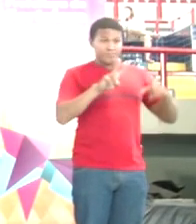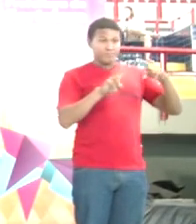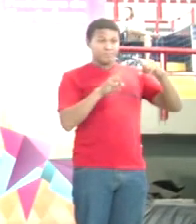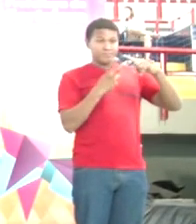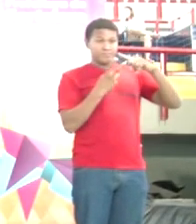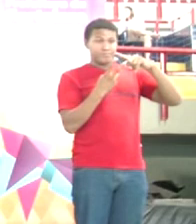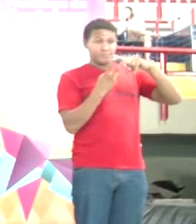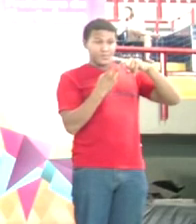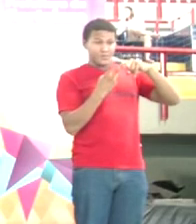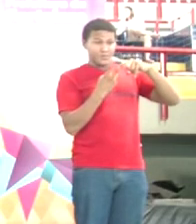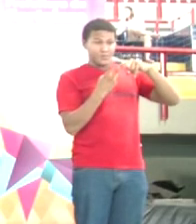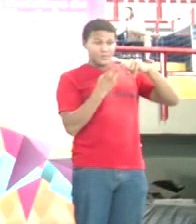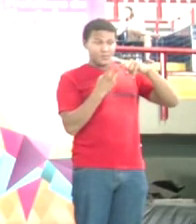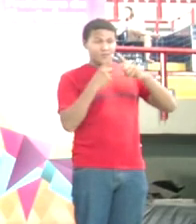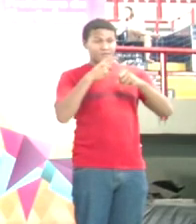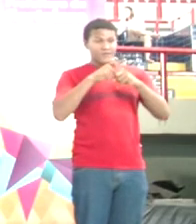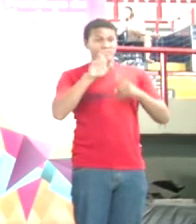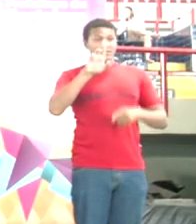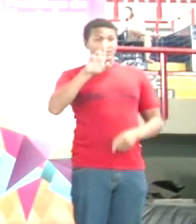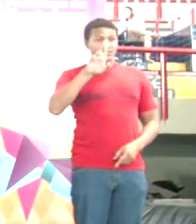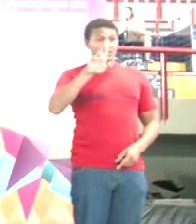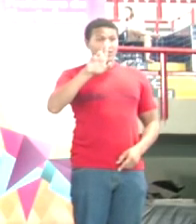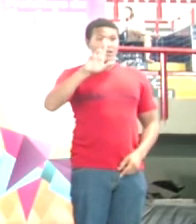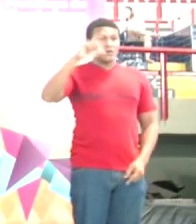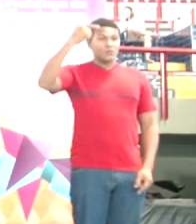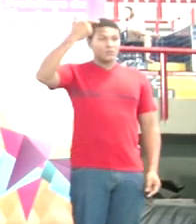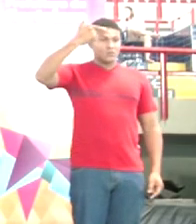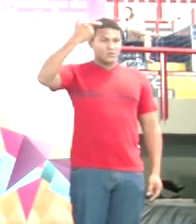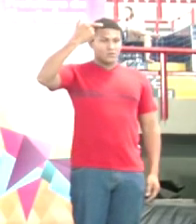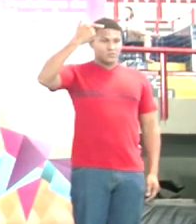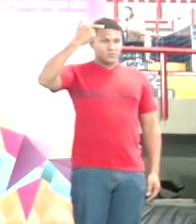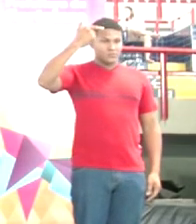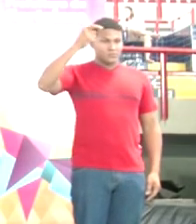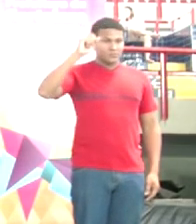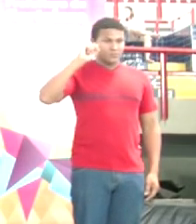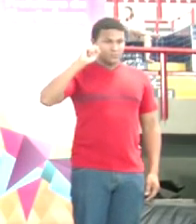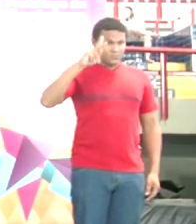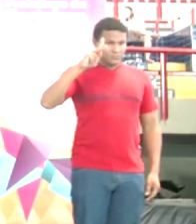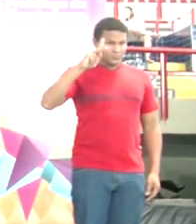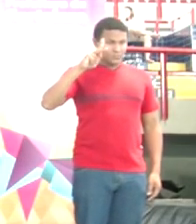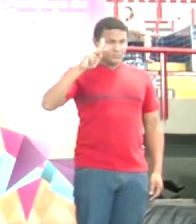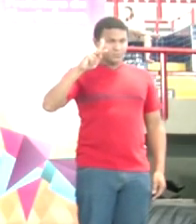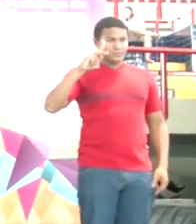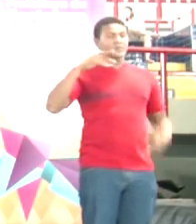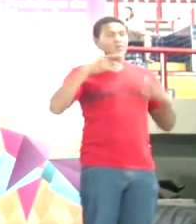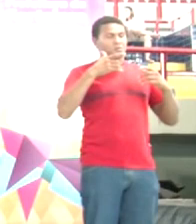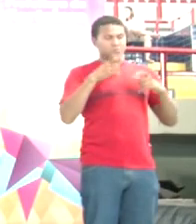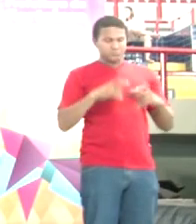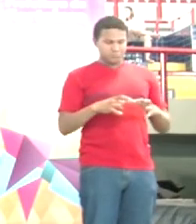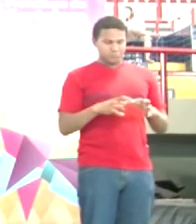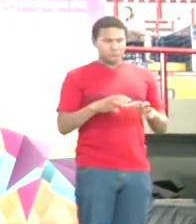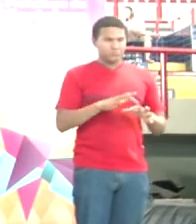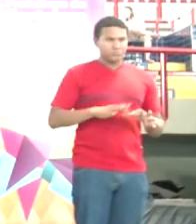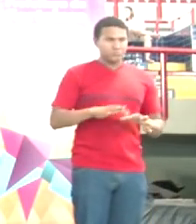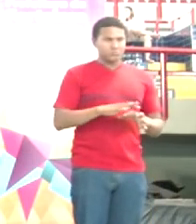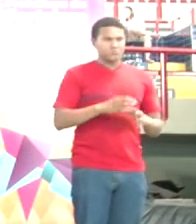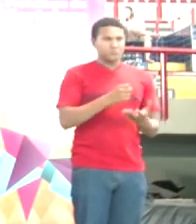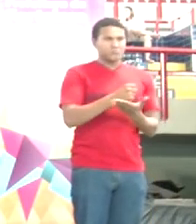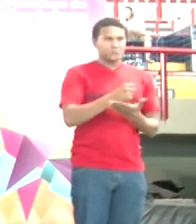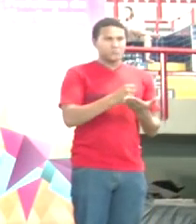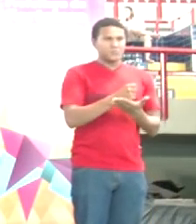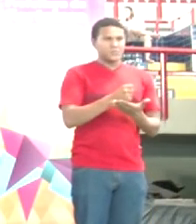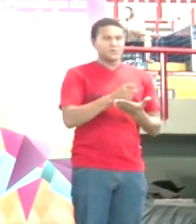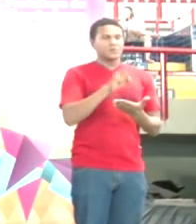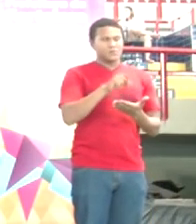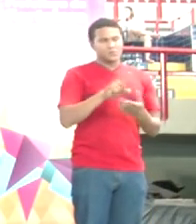Π vezes r ao quadrado. Tá legal, pessoal? E a base de baixo, quanto é? Também, π vezes r ao